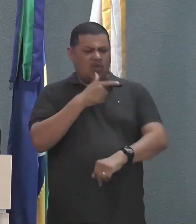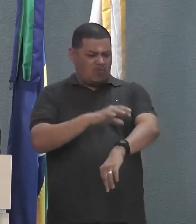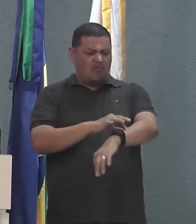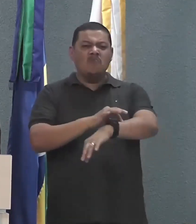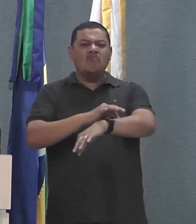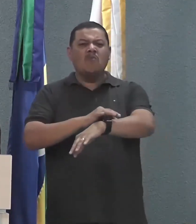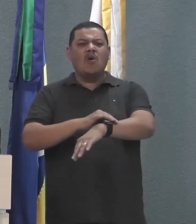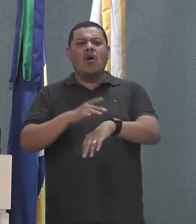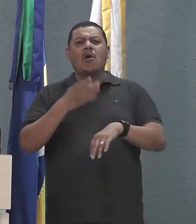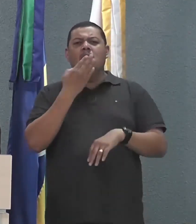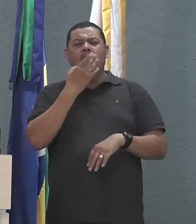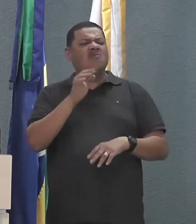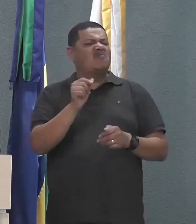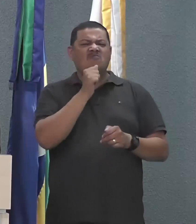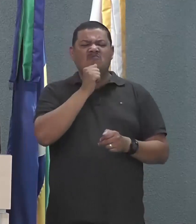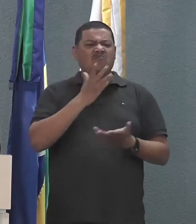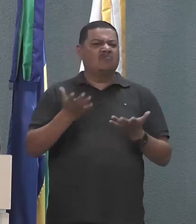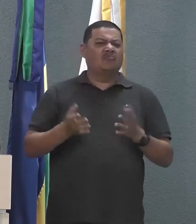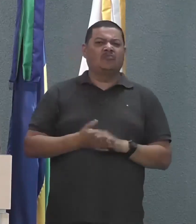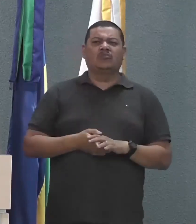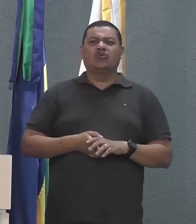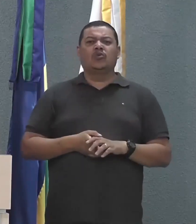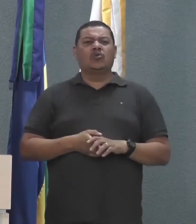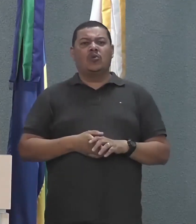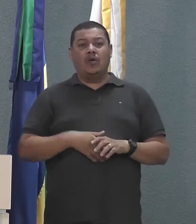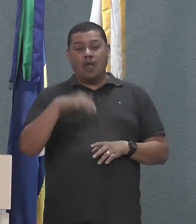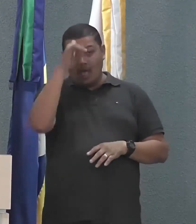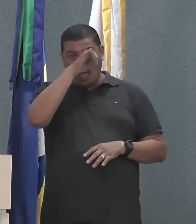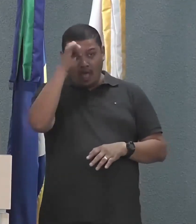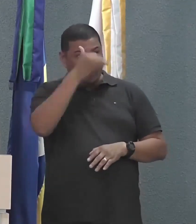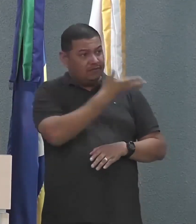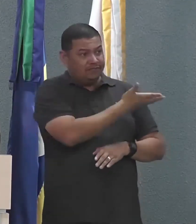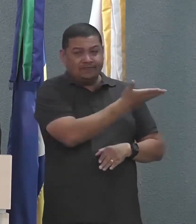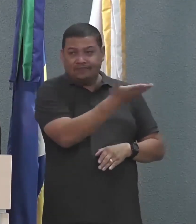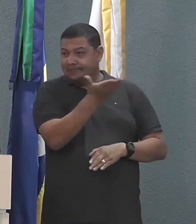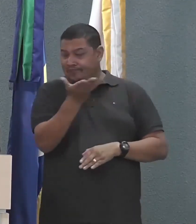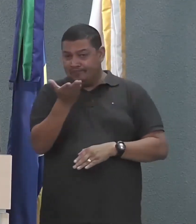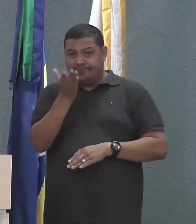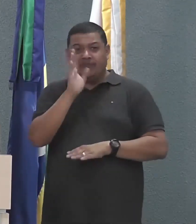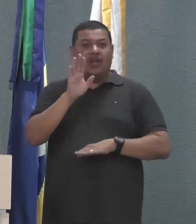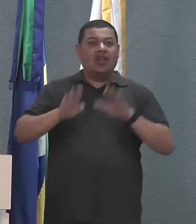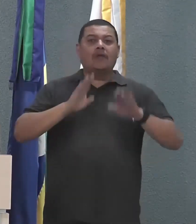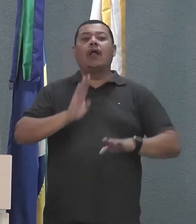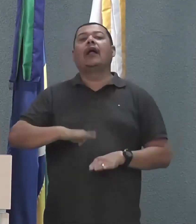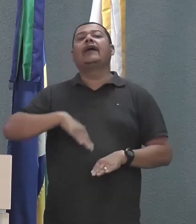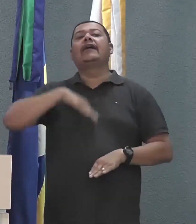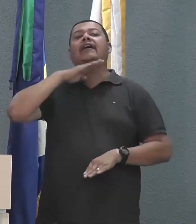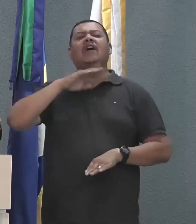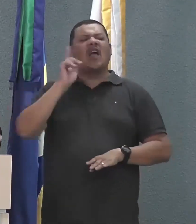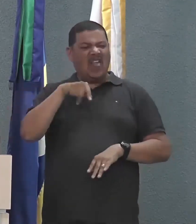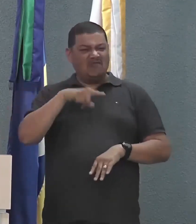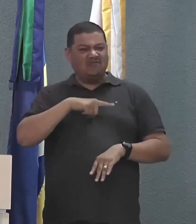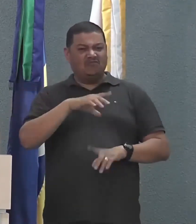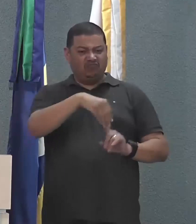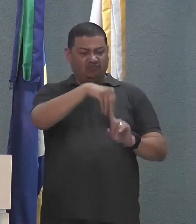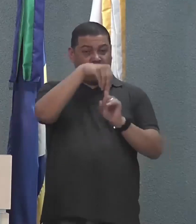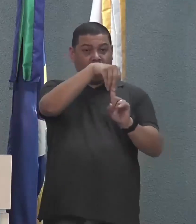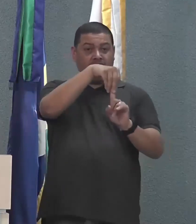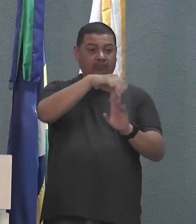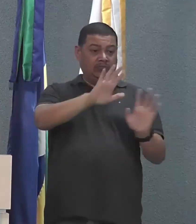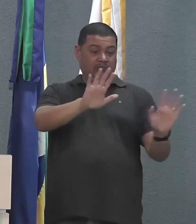nada a ver com as besteiras que esse mundo, muitas vezes idiota, nos coloca como